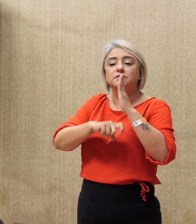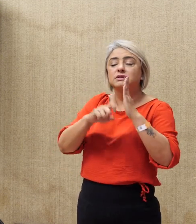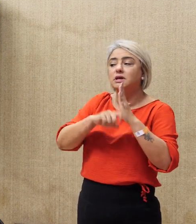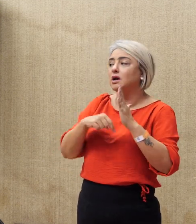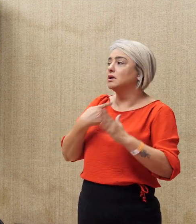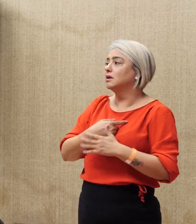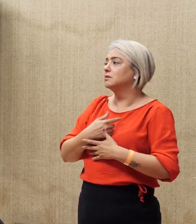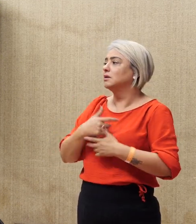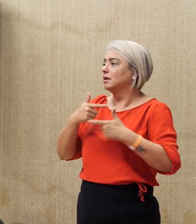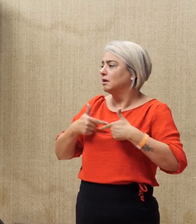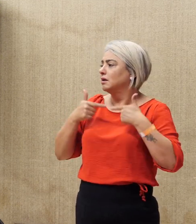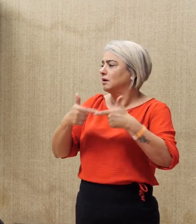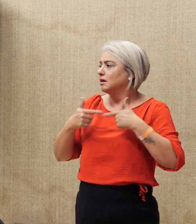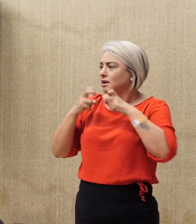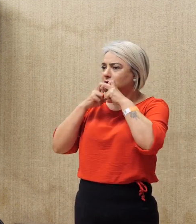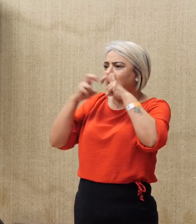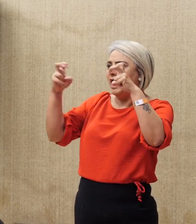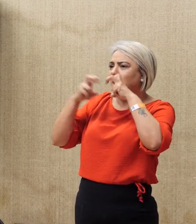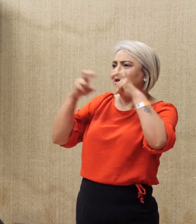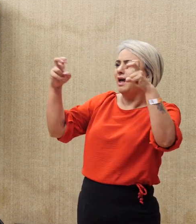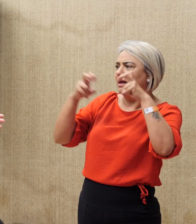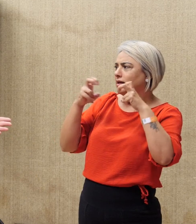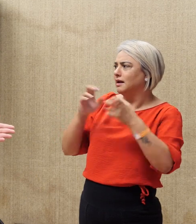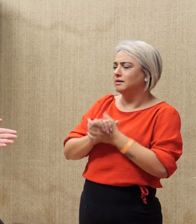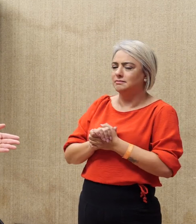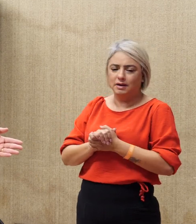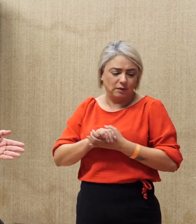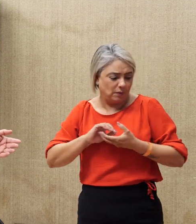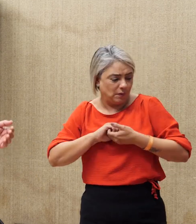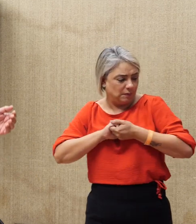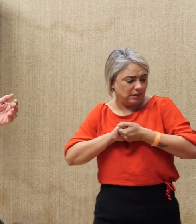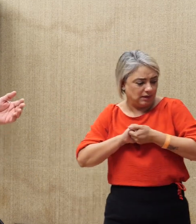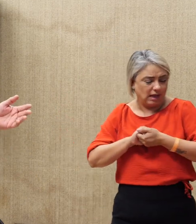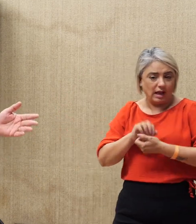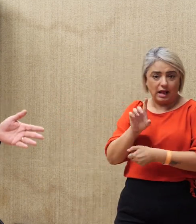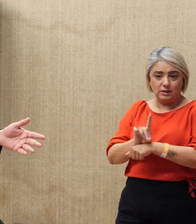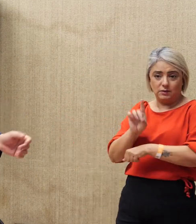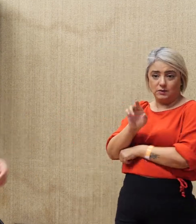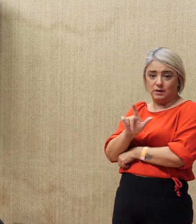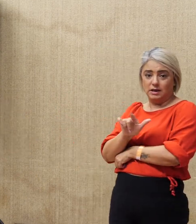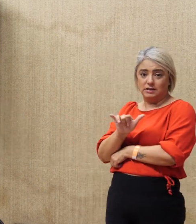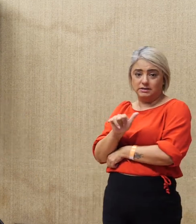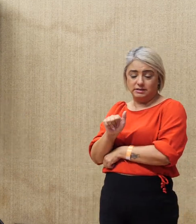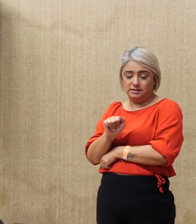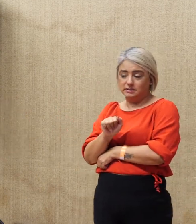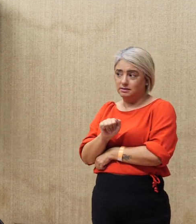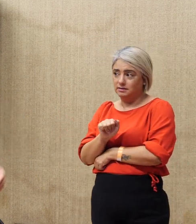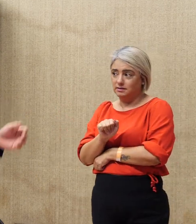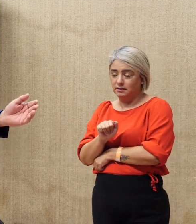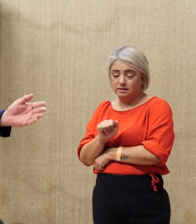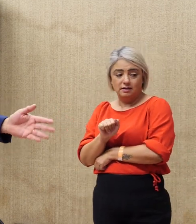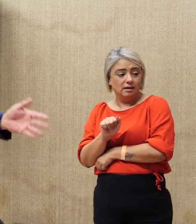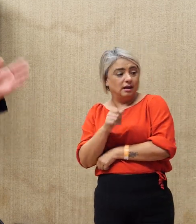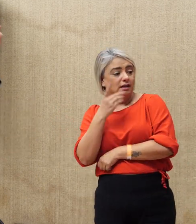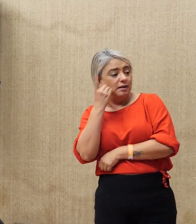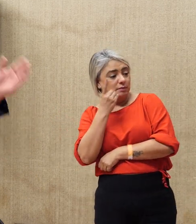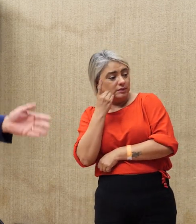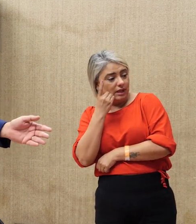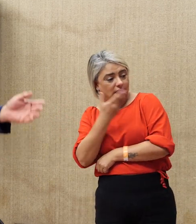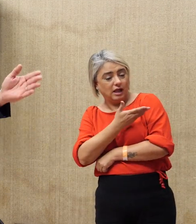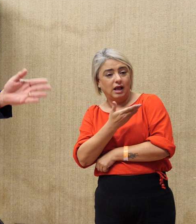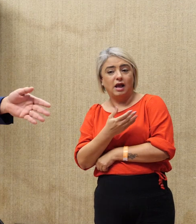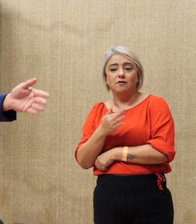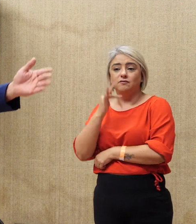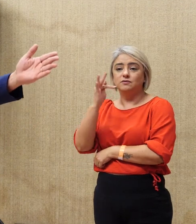e a gente que é da luta tem que, às vezes, gritar muito. Gostaria de cumprimentar aqui a doutora Letícia, a nossa deputada, que é